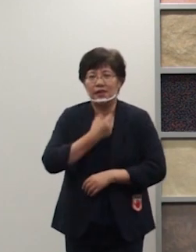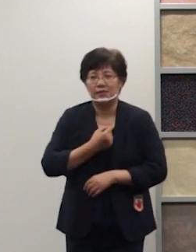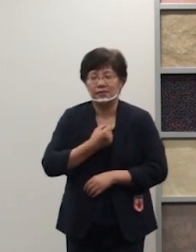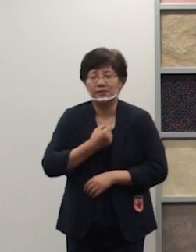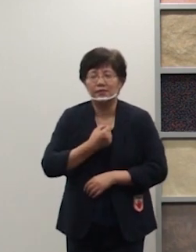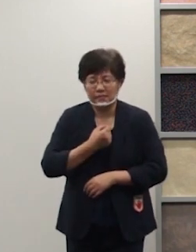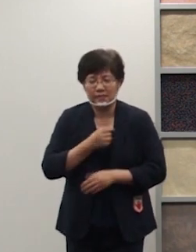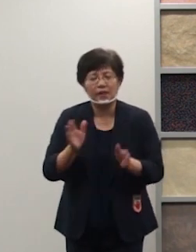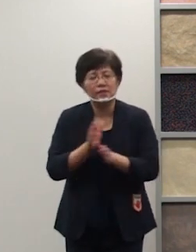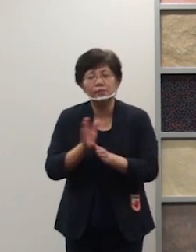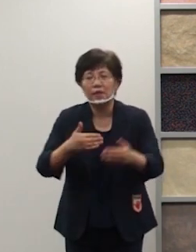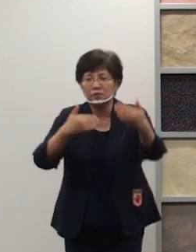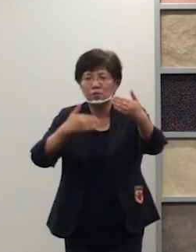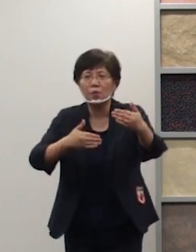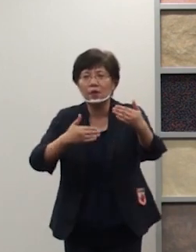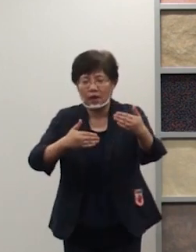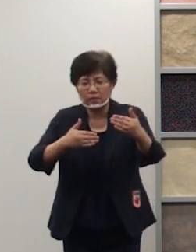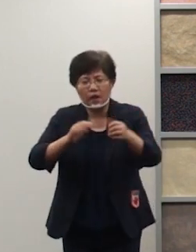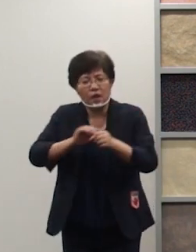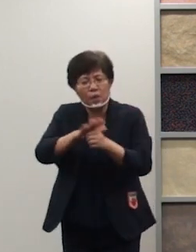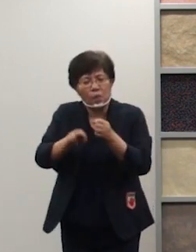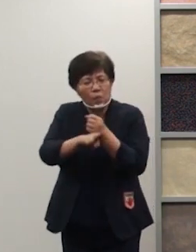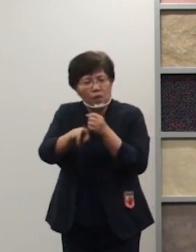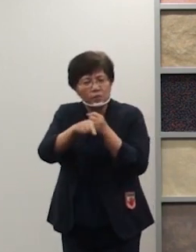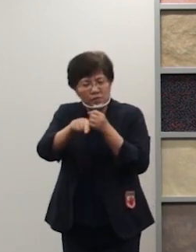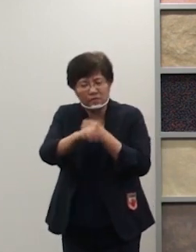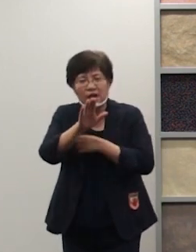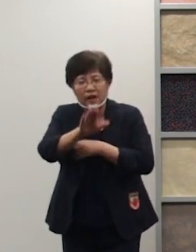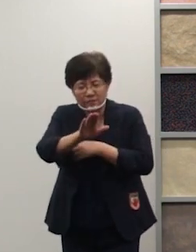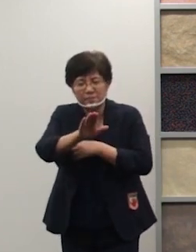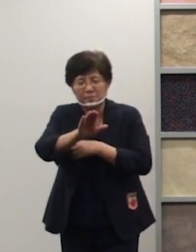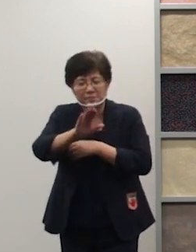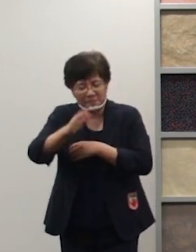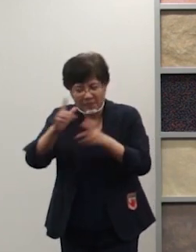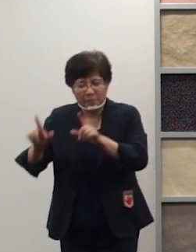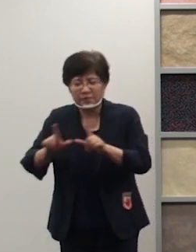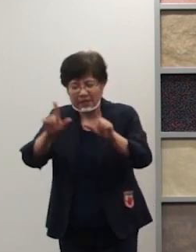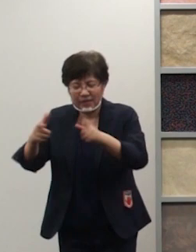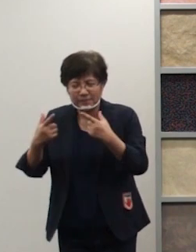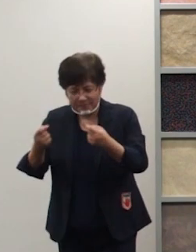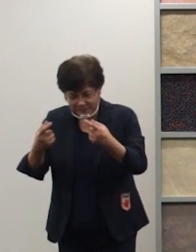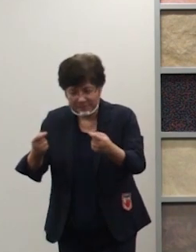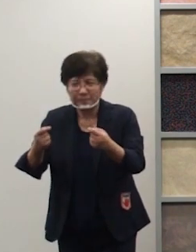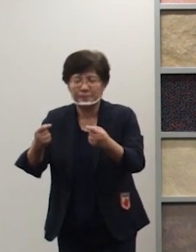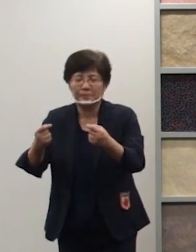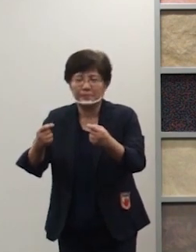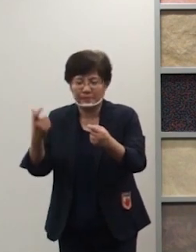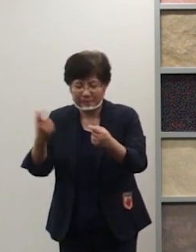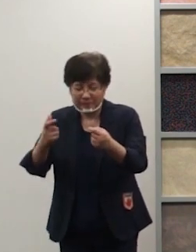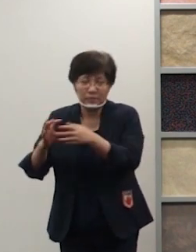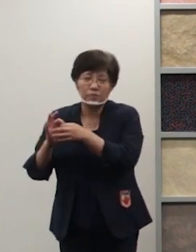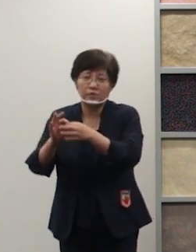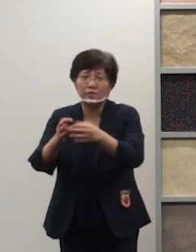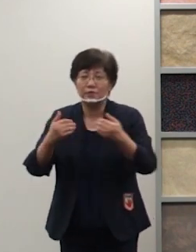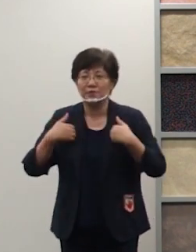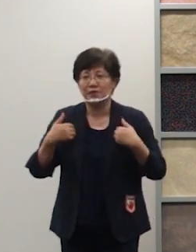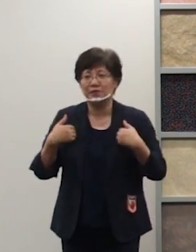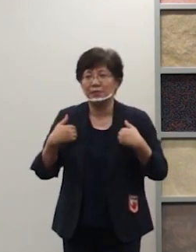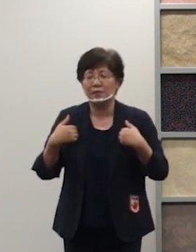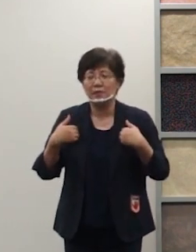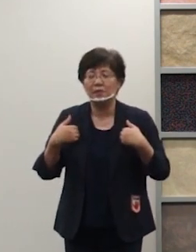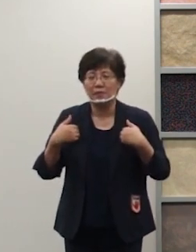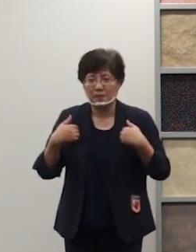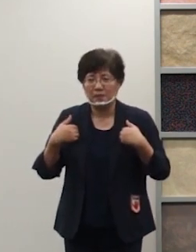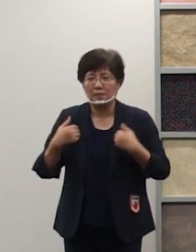の間はコロナの脅威との共存を余儀なくされるわけでありまして、こういう状況のもと私とし